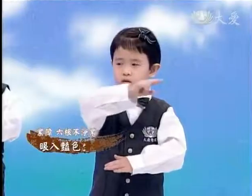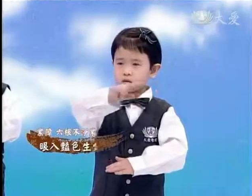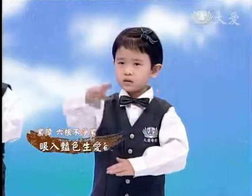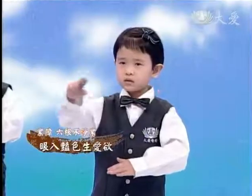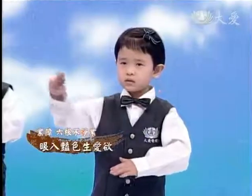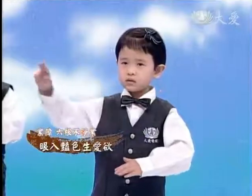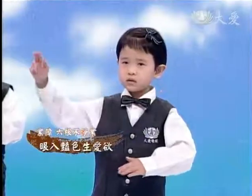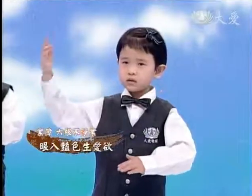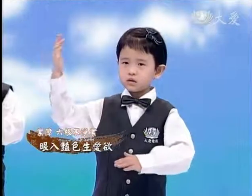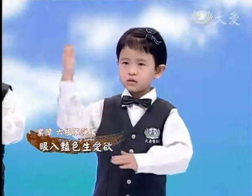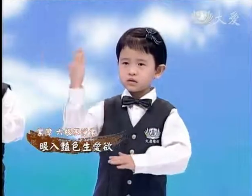烟如颜色